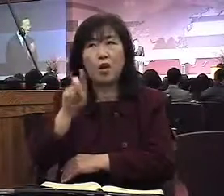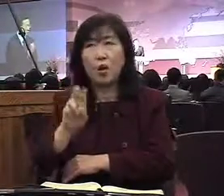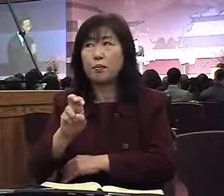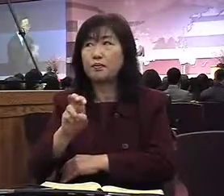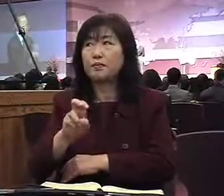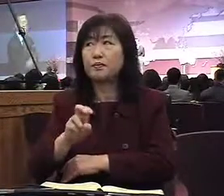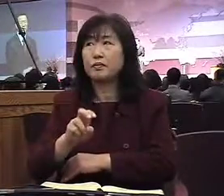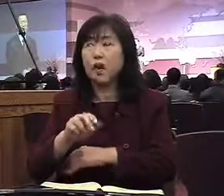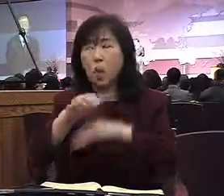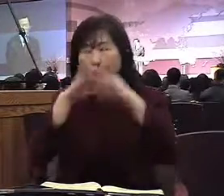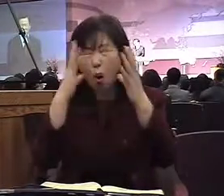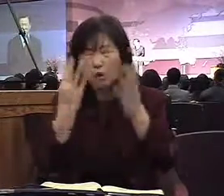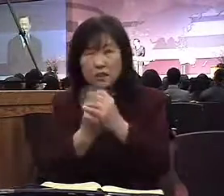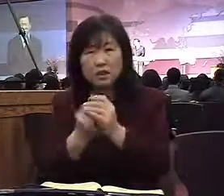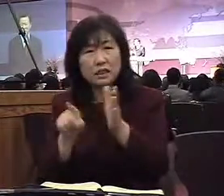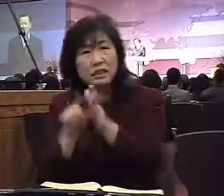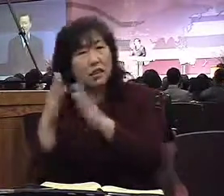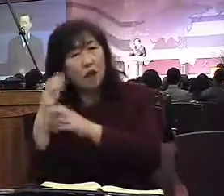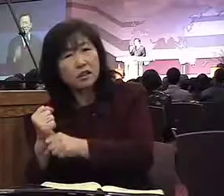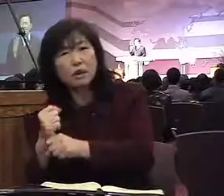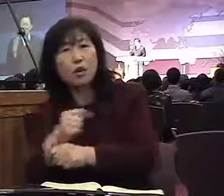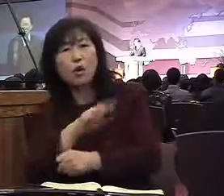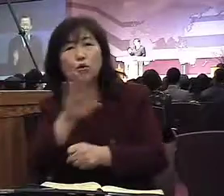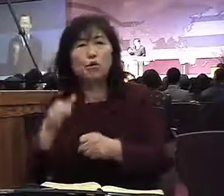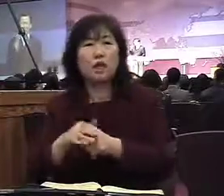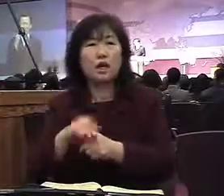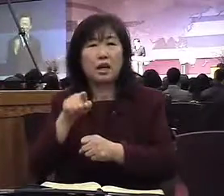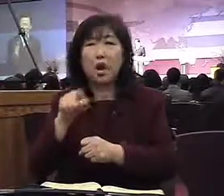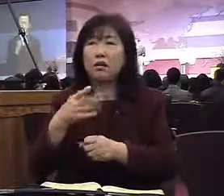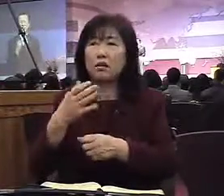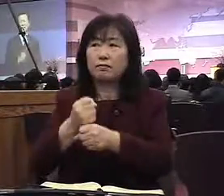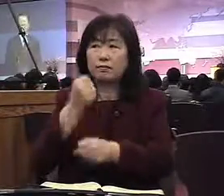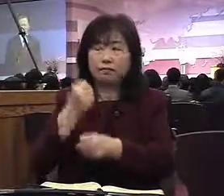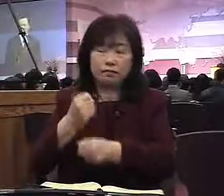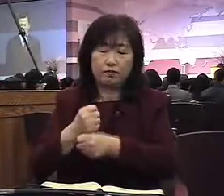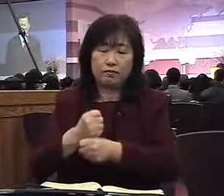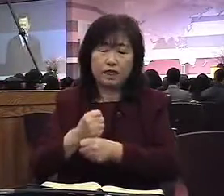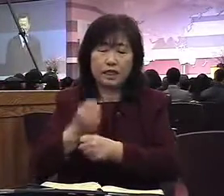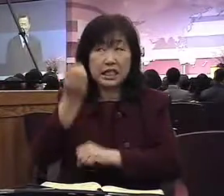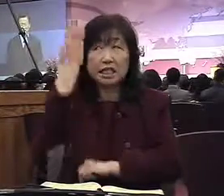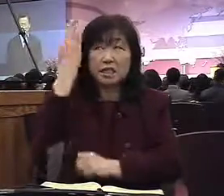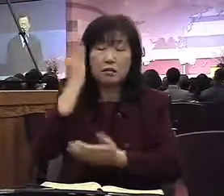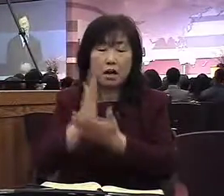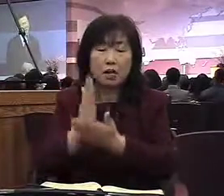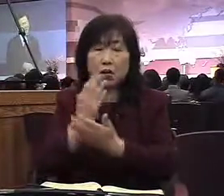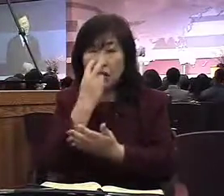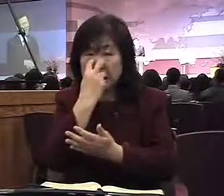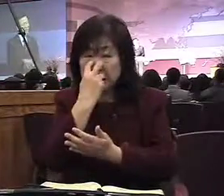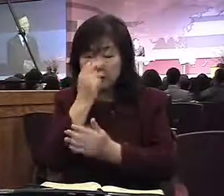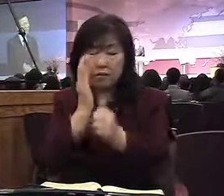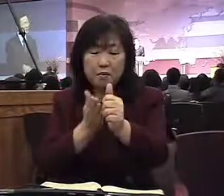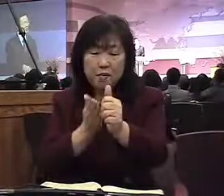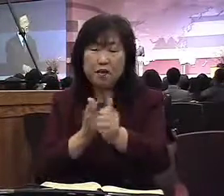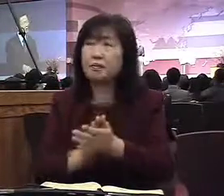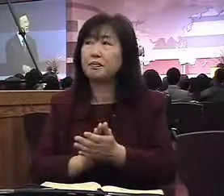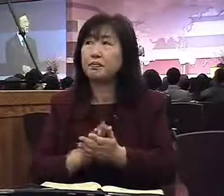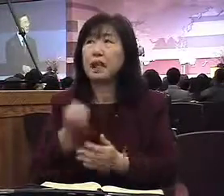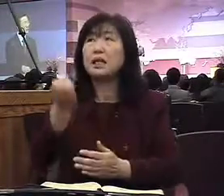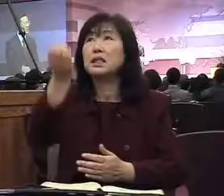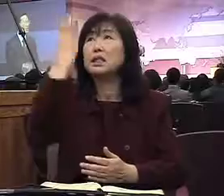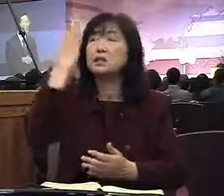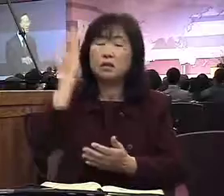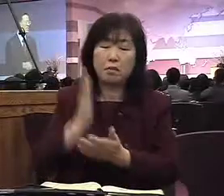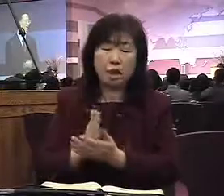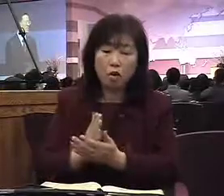그 말씀을 여러분의 것으로 삼으시기를 바랍니다. 잊지 말고 지키시기를 바랍니다. 여기에 잊어버리지 말고